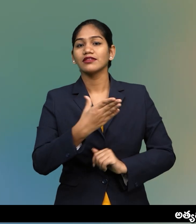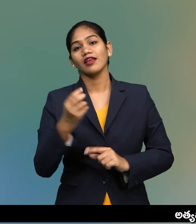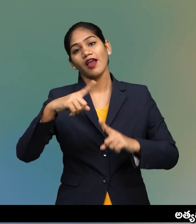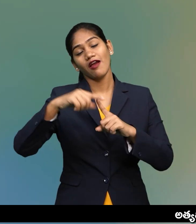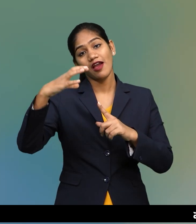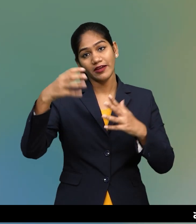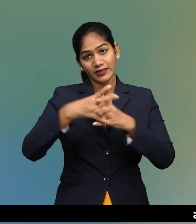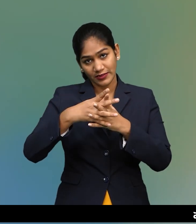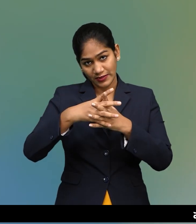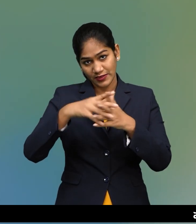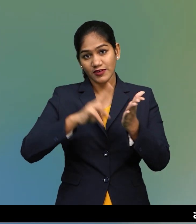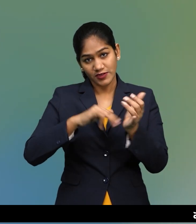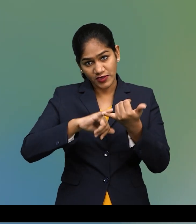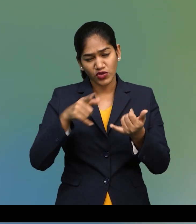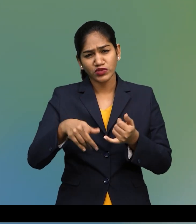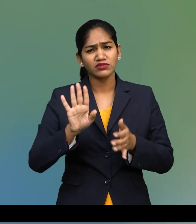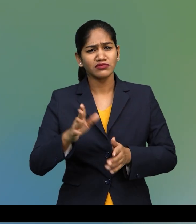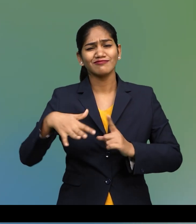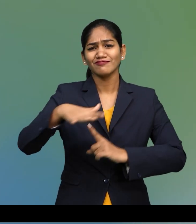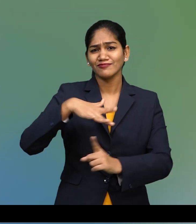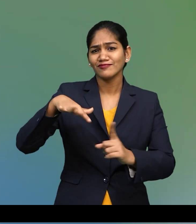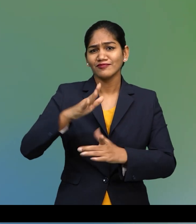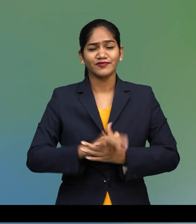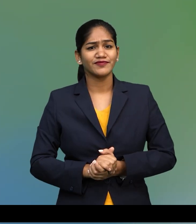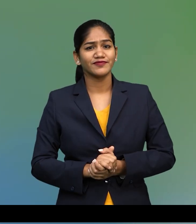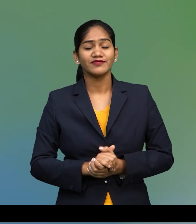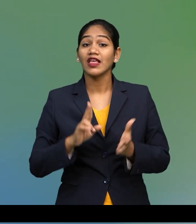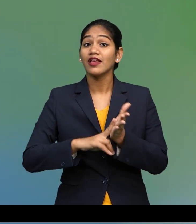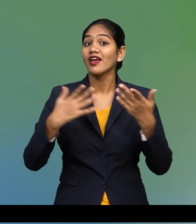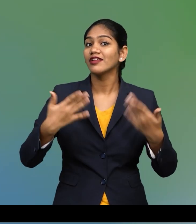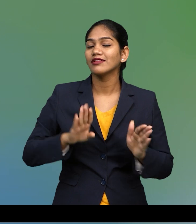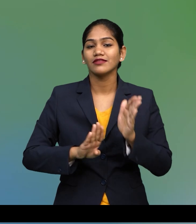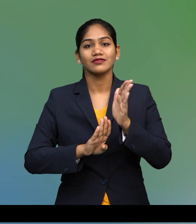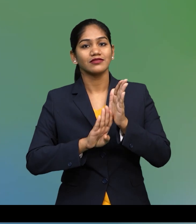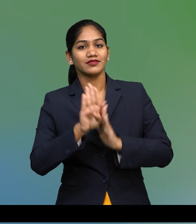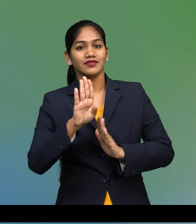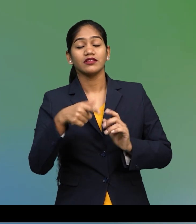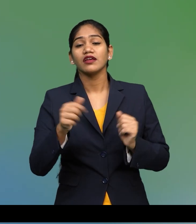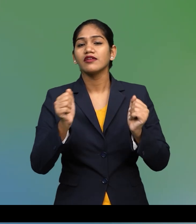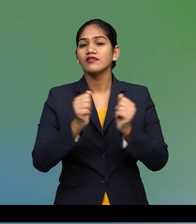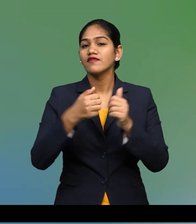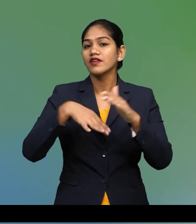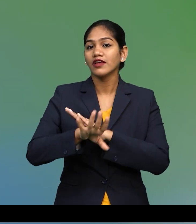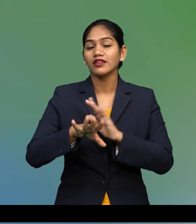పెరుగుదల పట్టణ ప్రాంతాలలో సహజ వృద్ధి పర్యవసానంగా జరిగింది.